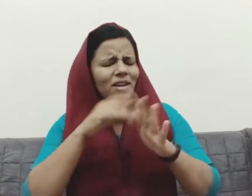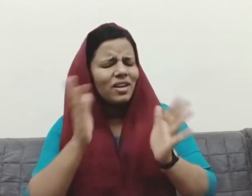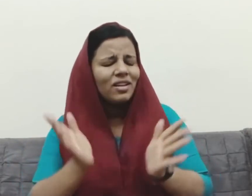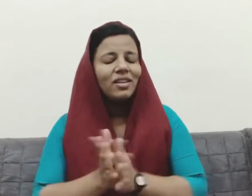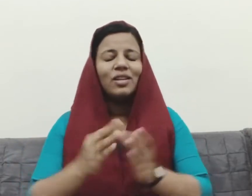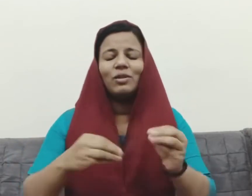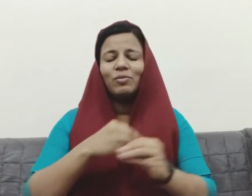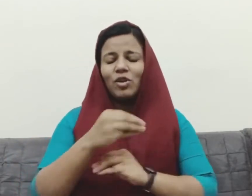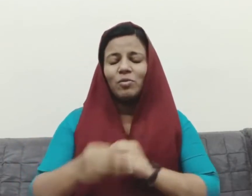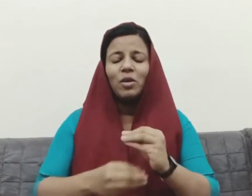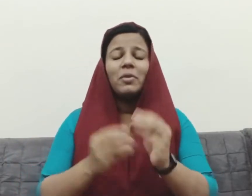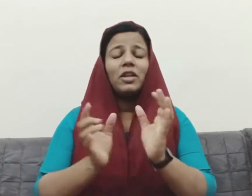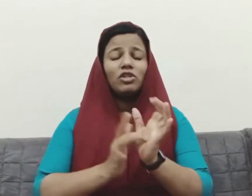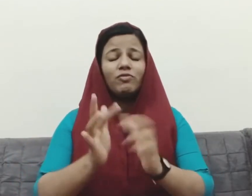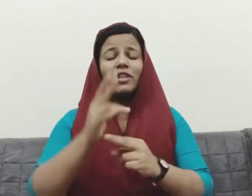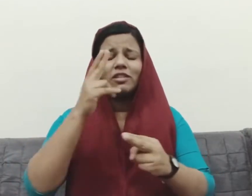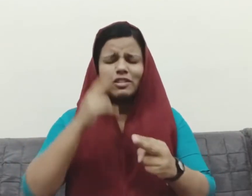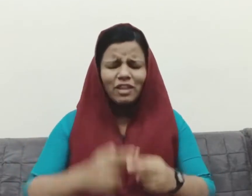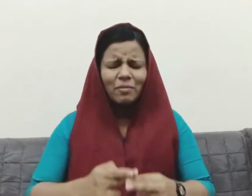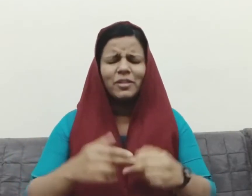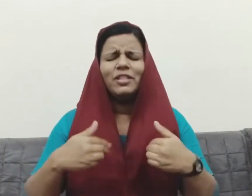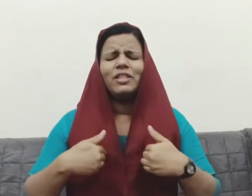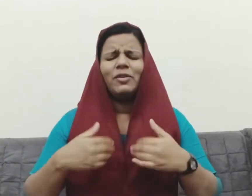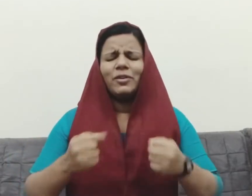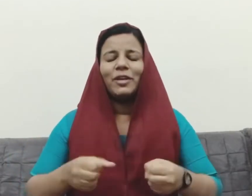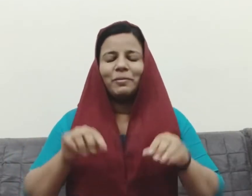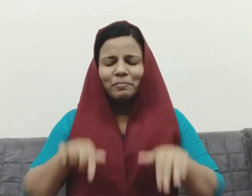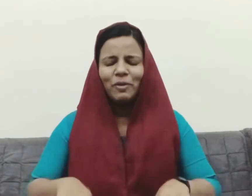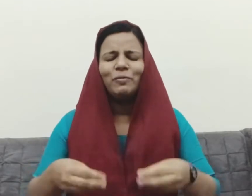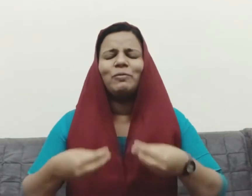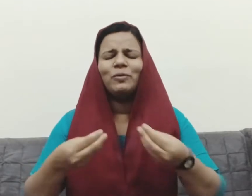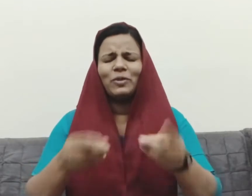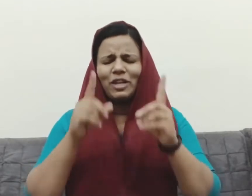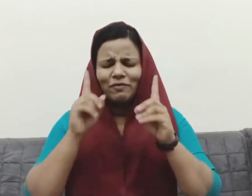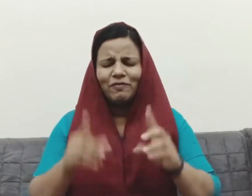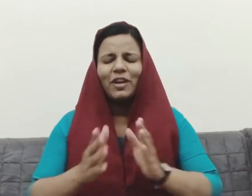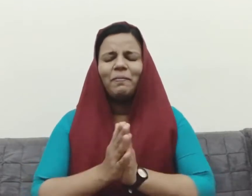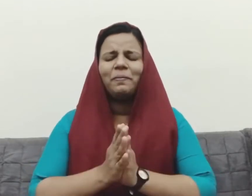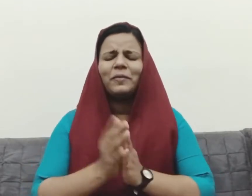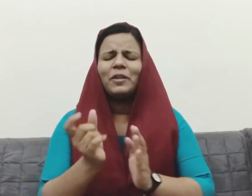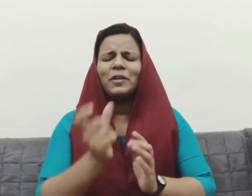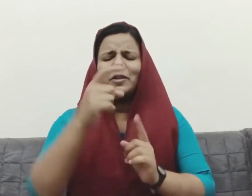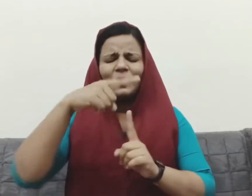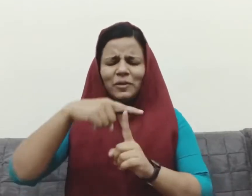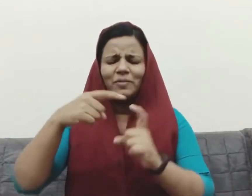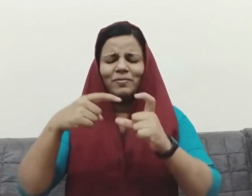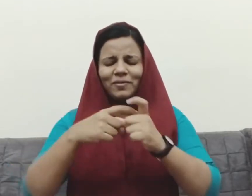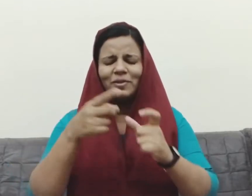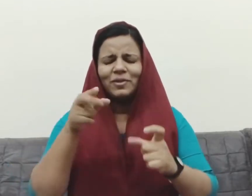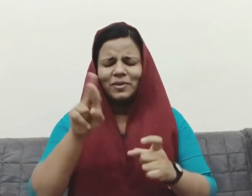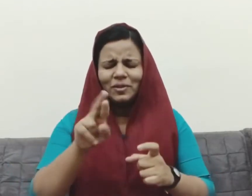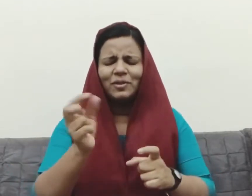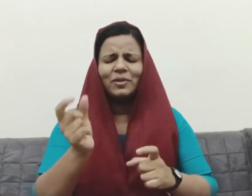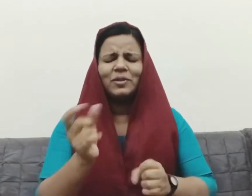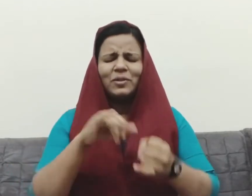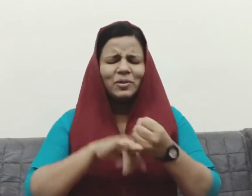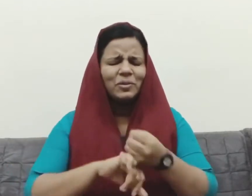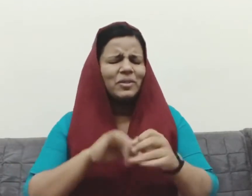എല്ലാ ഇഷ്യൂസും യേശുവിൻ്റെ നാമത്തിൽ സൗഖ്യമാകട്ടെ. പരിപൂർണ സൗഖ്യം ഇപ്പോൾ തന്നെ ഉണ്ടാകട്ടെ. യൂട്രസിൻ്റെ അകത്തും പുറത്തും യൂട്രസിലേക്ക് വരുന്ന